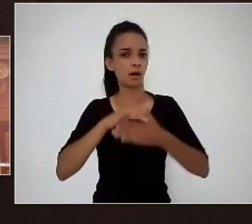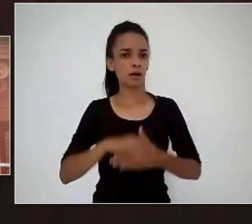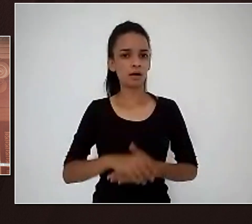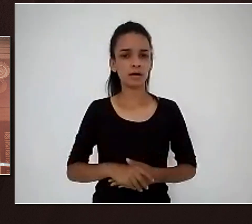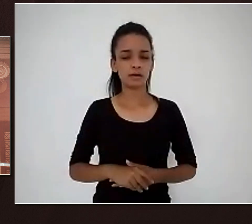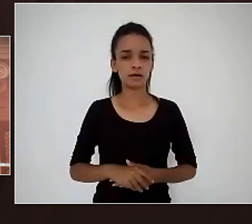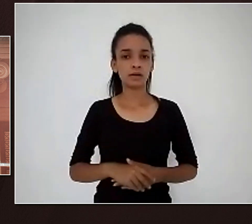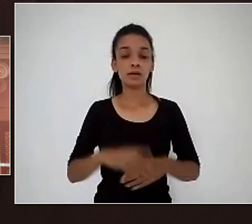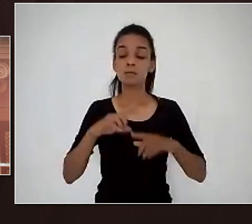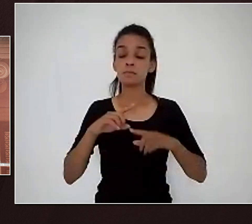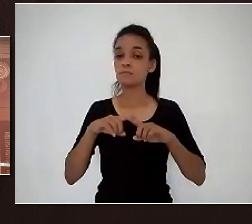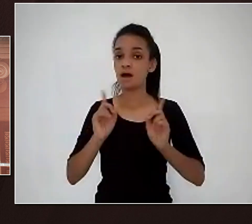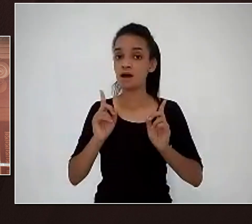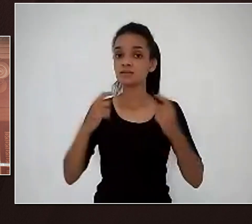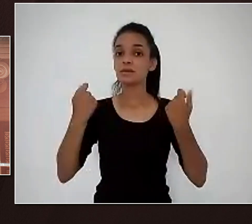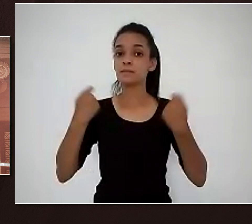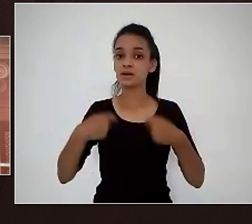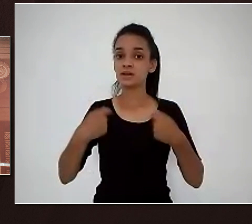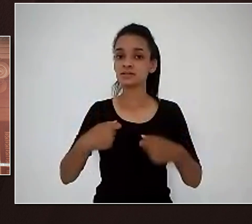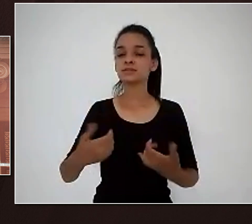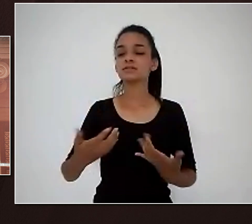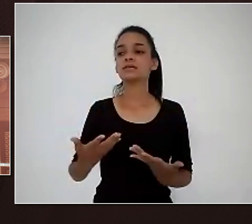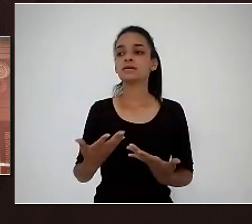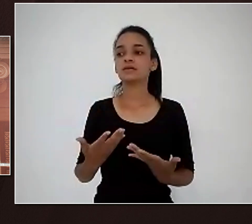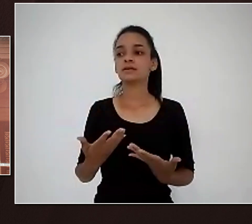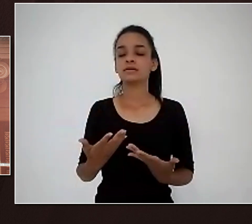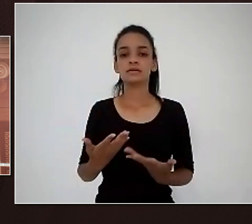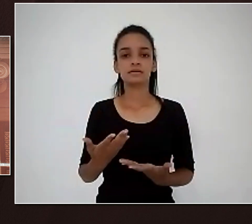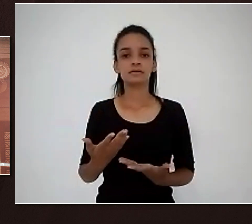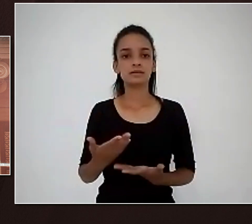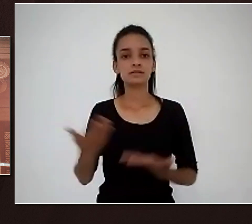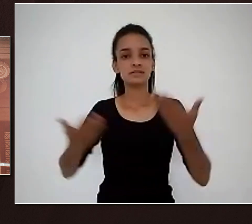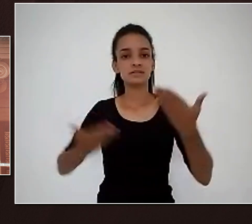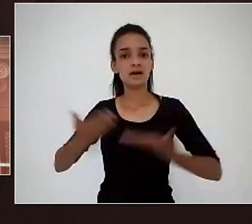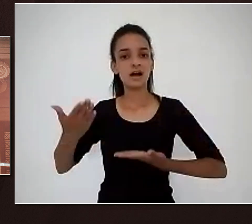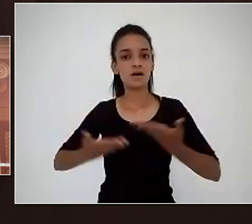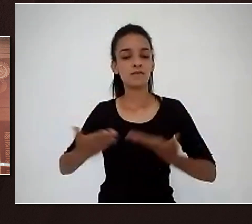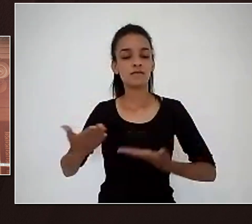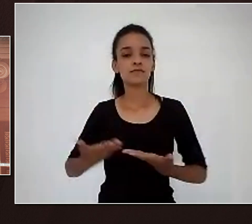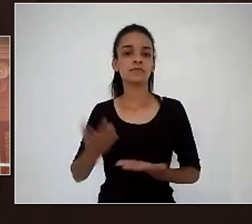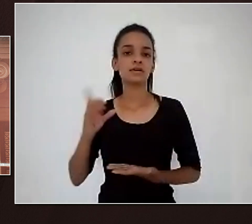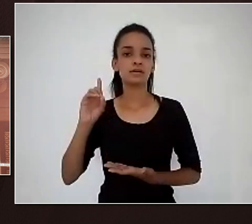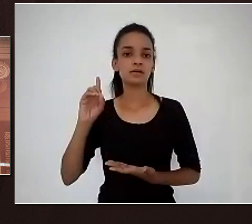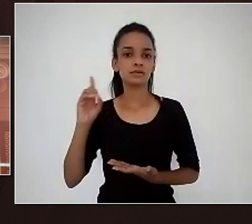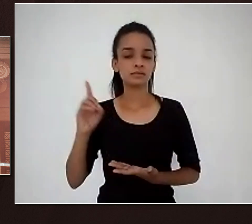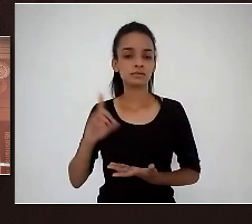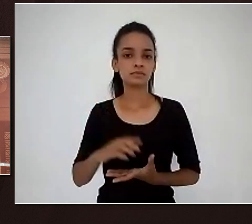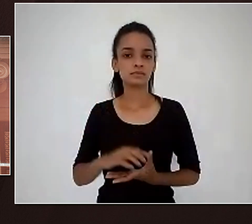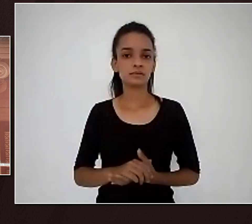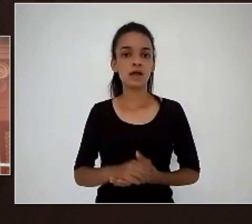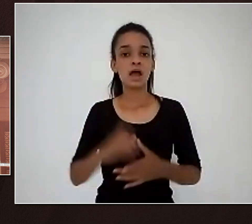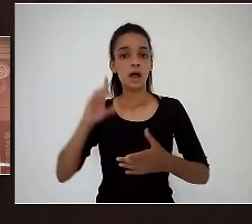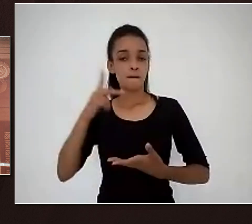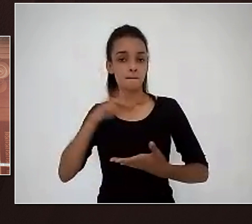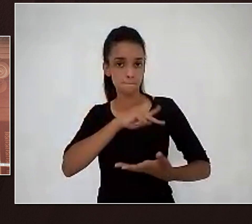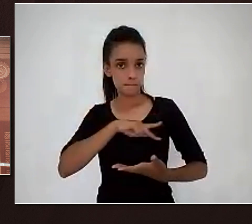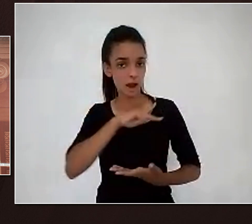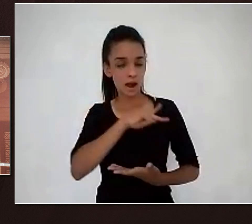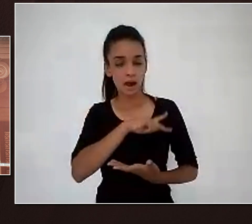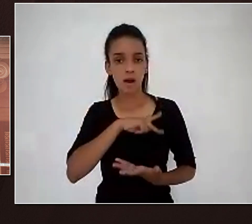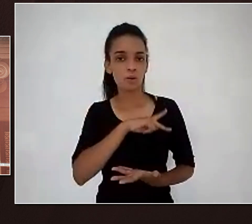provações. Em nada considerou, Paulo não considerou a vida preciosa para ele mesmo, contanto que